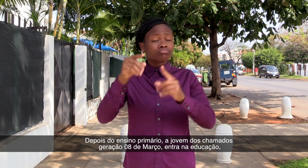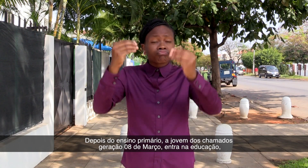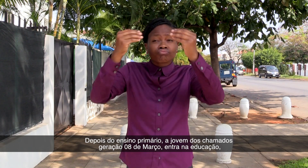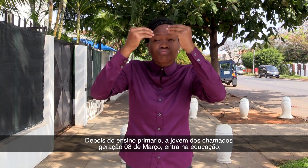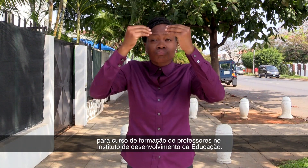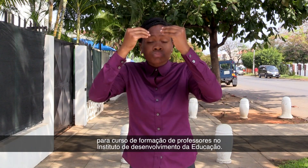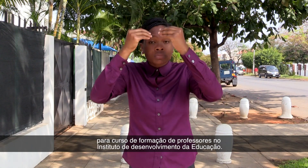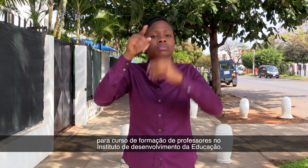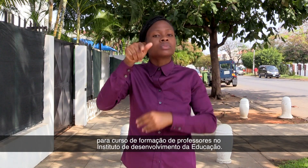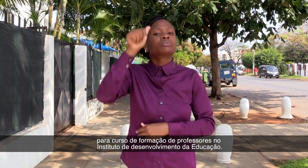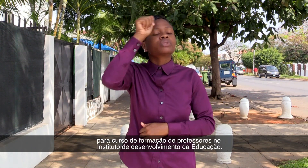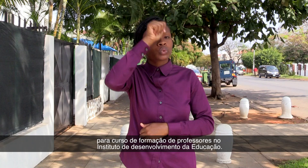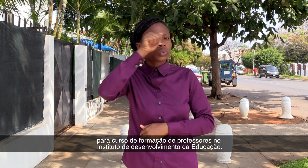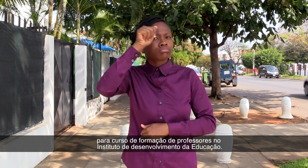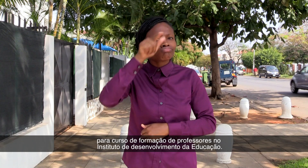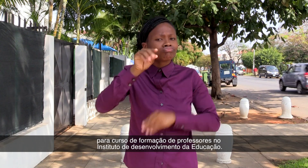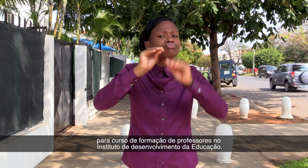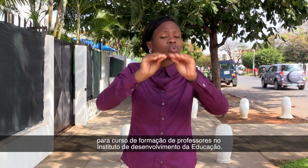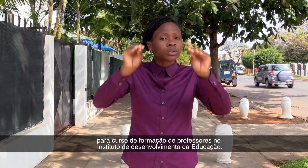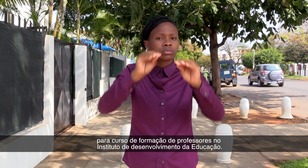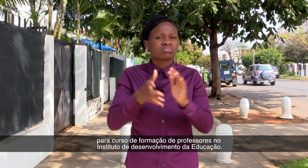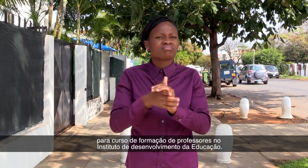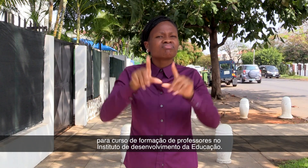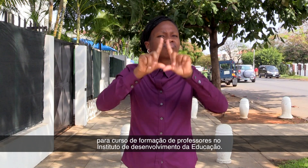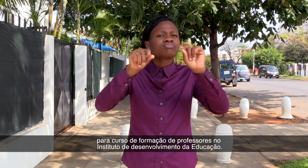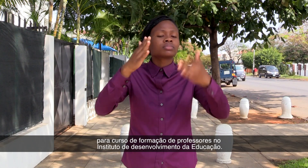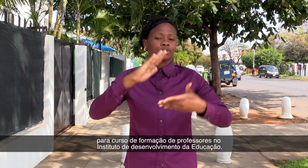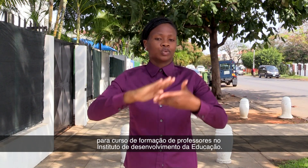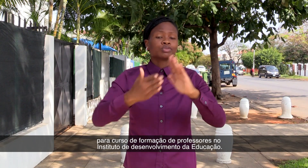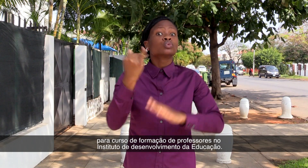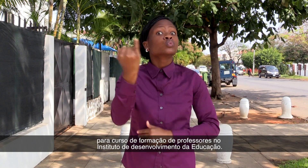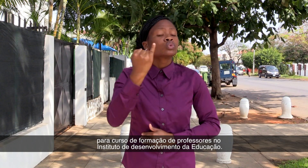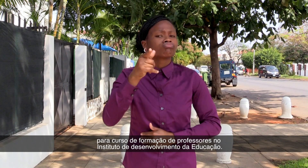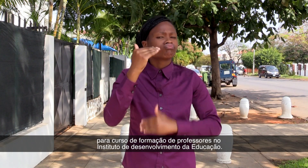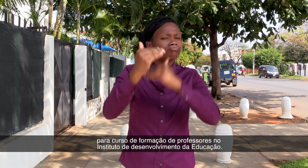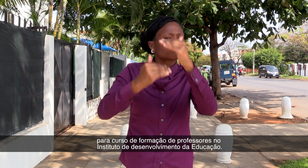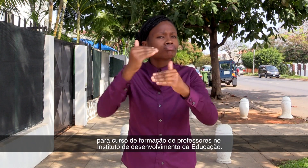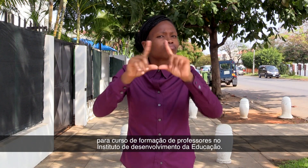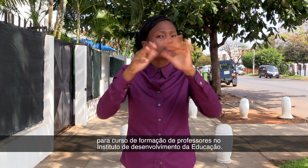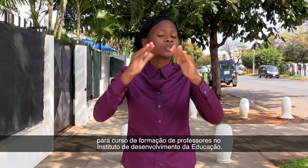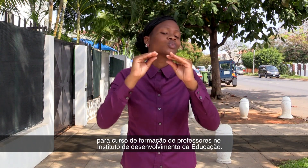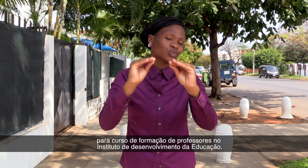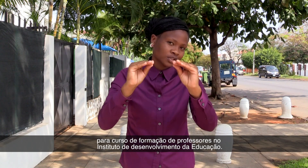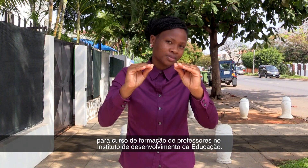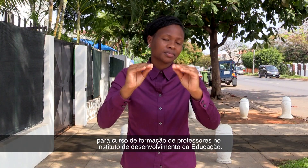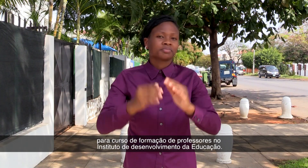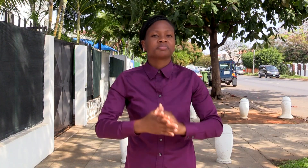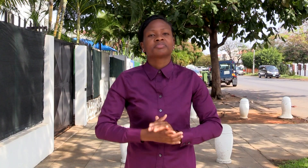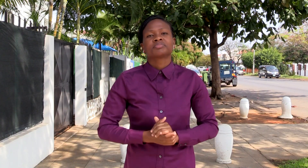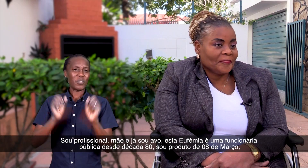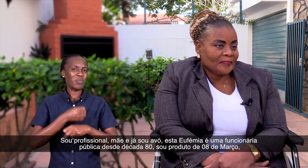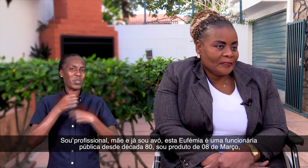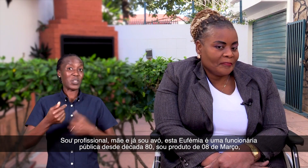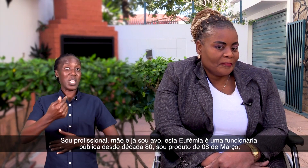Março entra na educação para o curso de formação de professores no Instituto de Desenvolvimento da Educação.